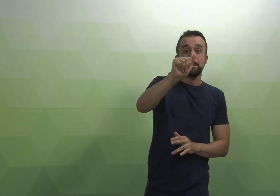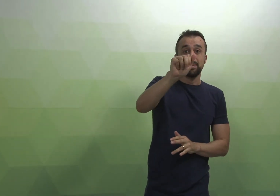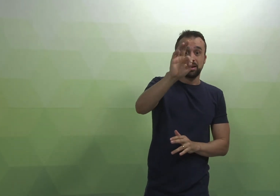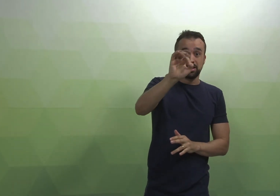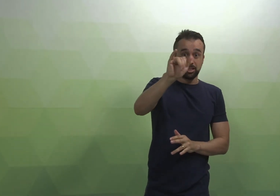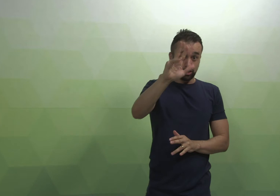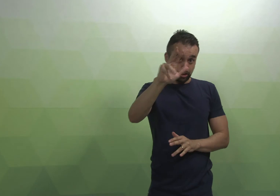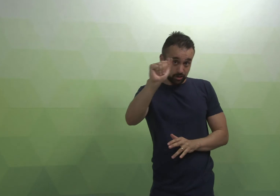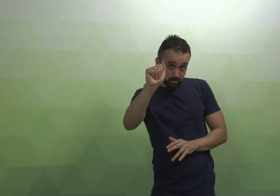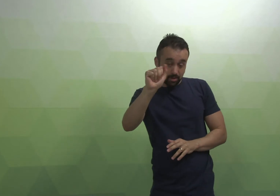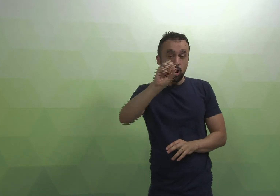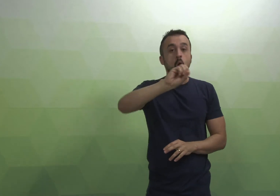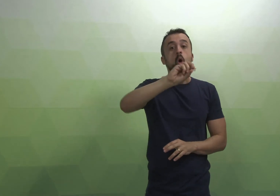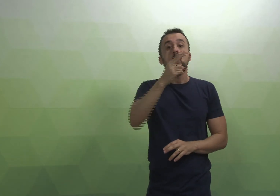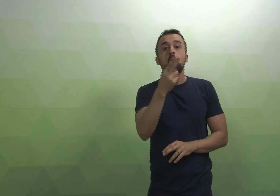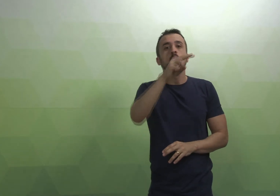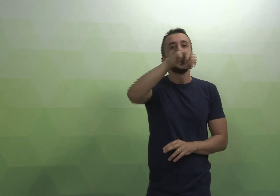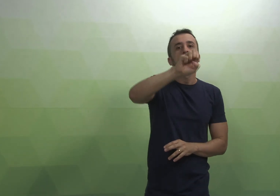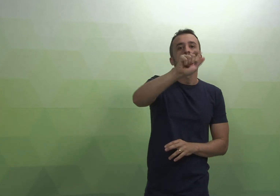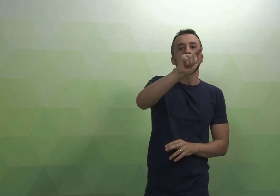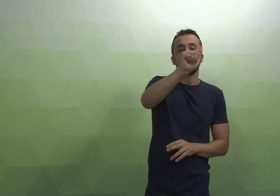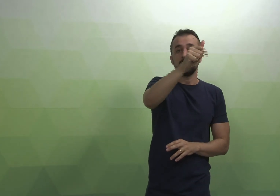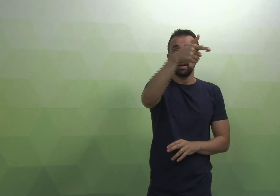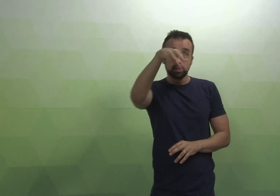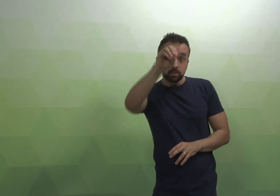afirmativa ou negativa.